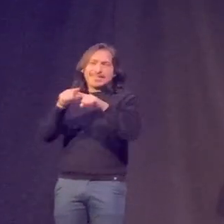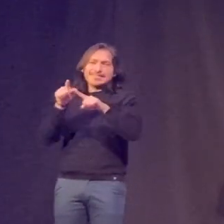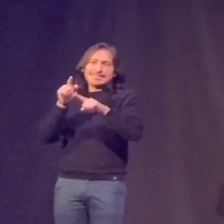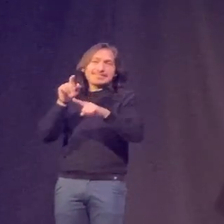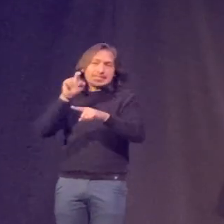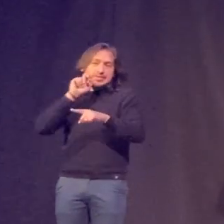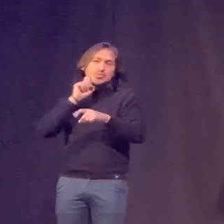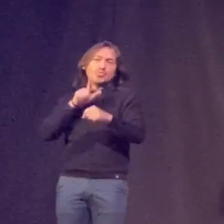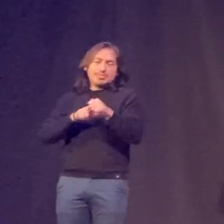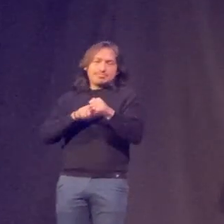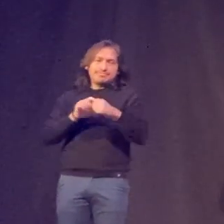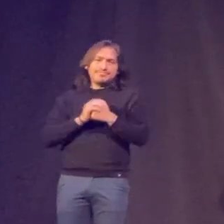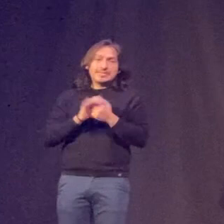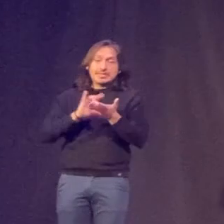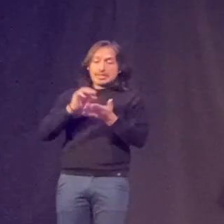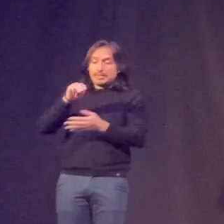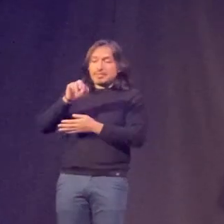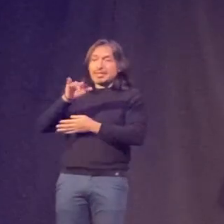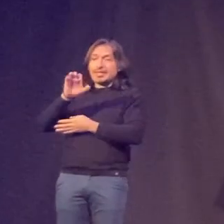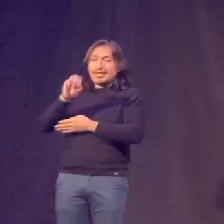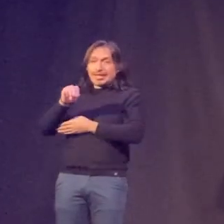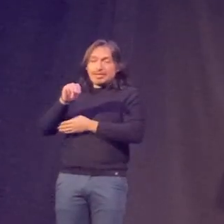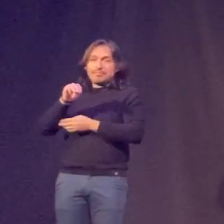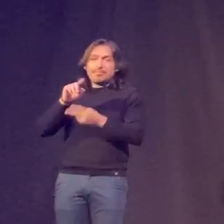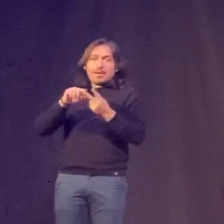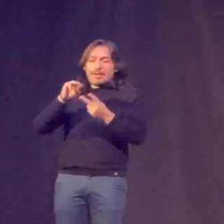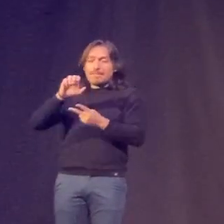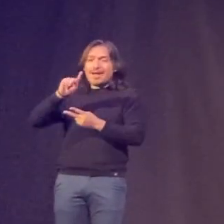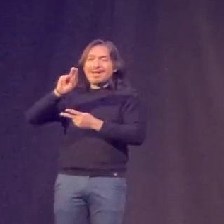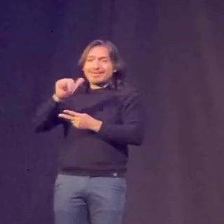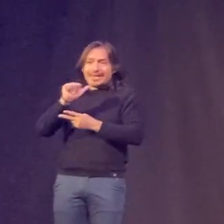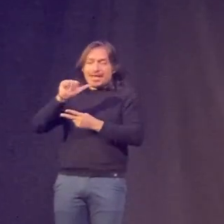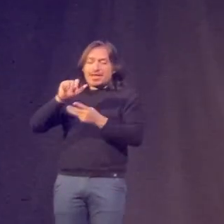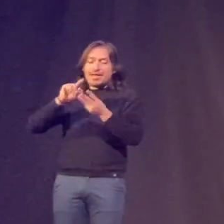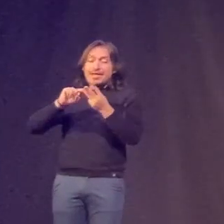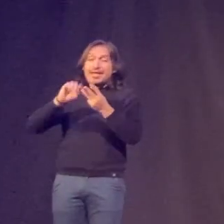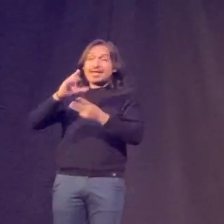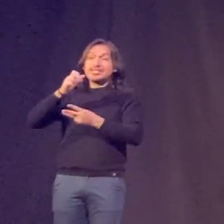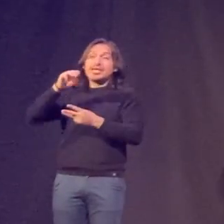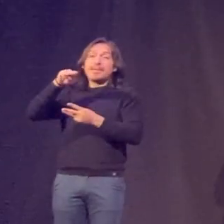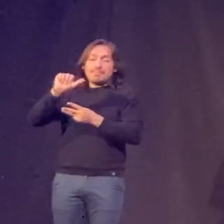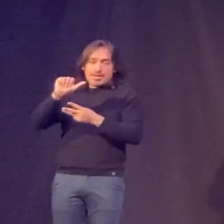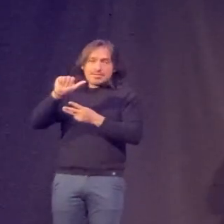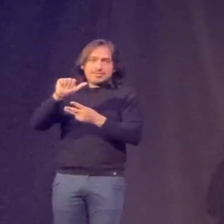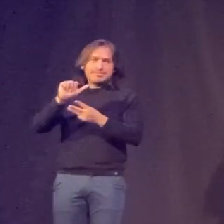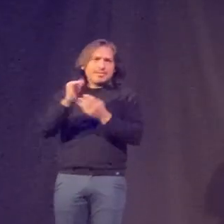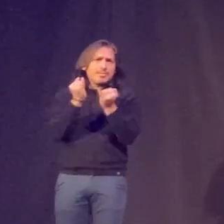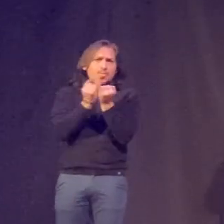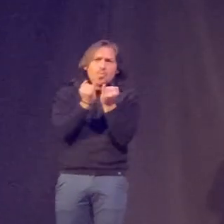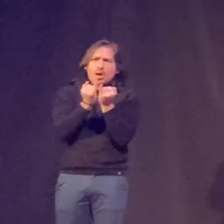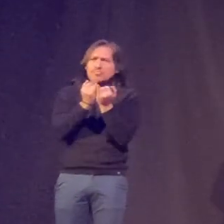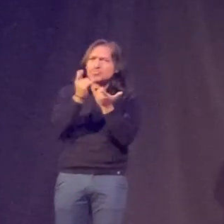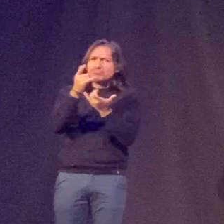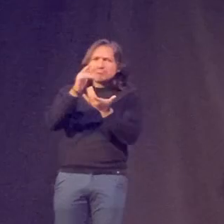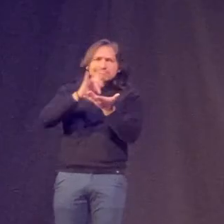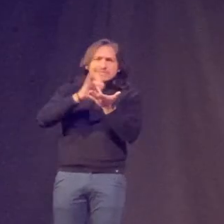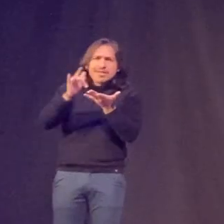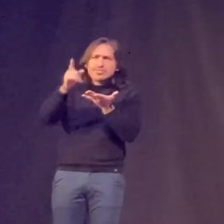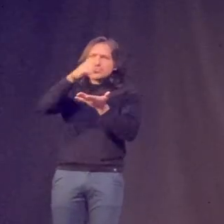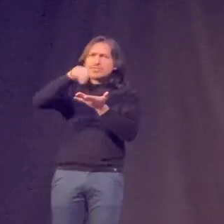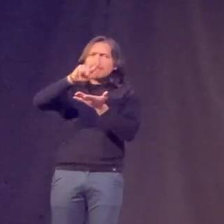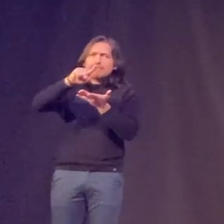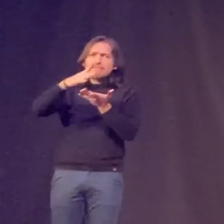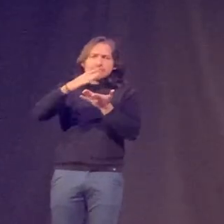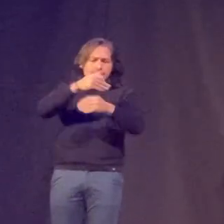Agradecimientos muy especiales a Miriam, Marta y Chema por creer en este proyecto, pero también por la gran labor que han hecho en unir a